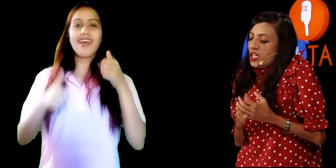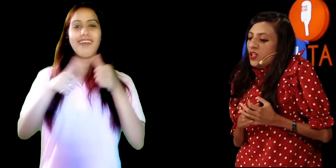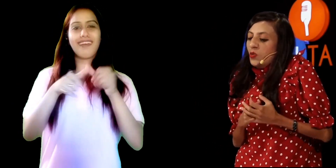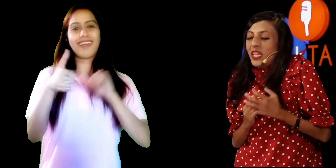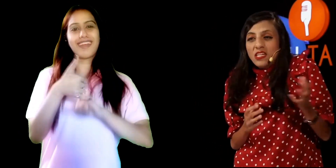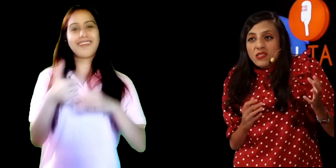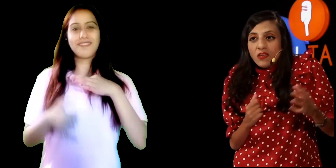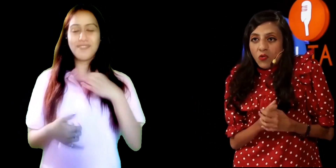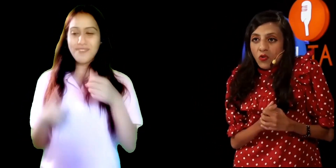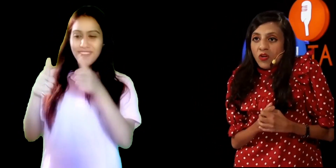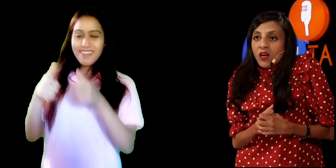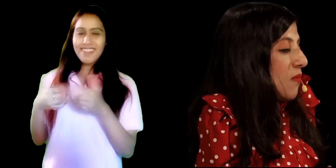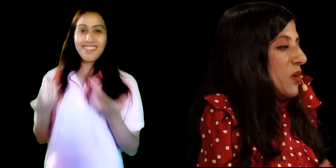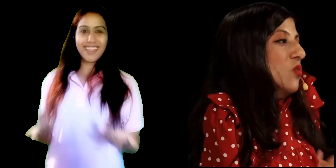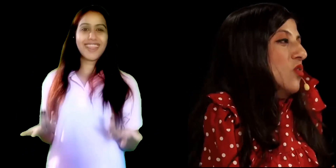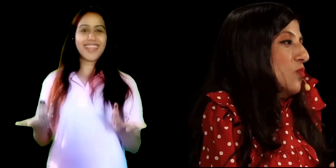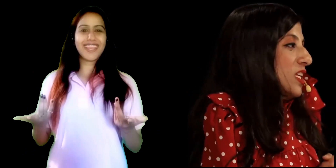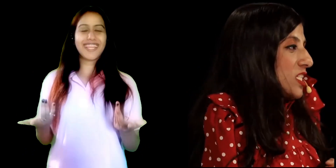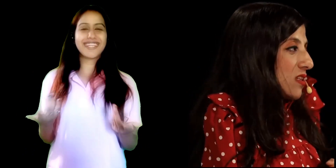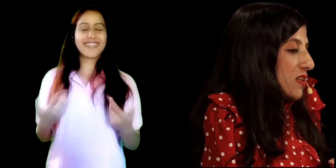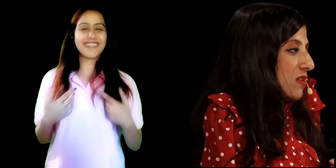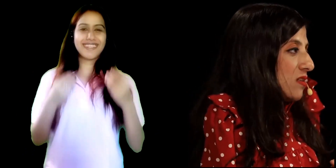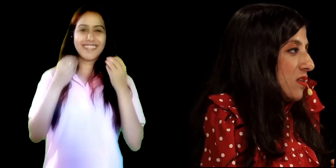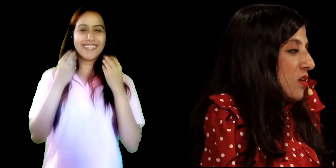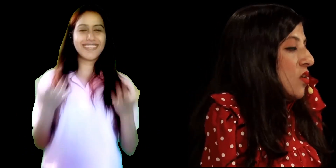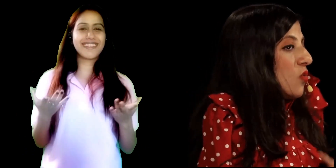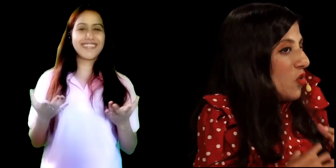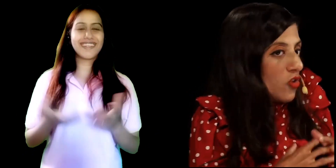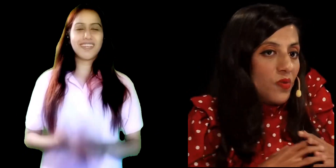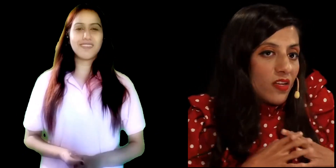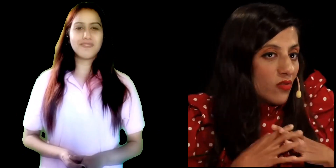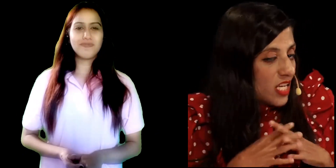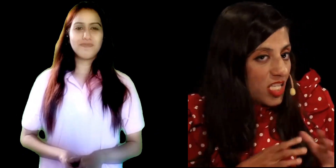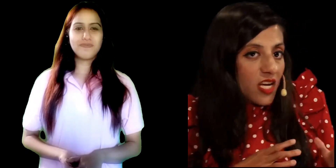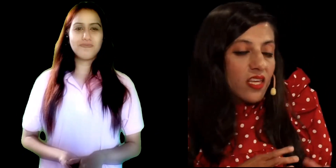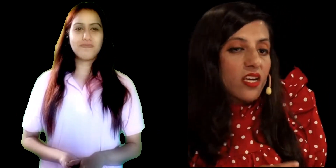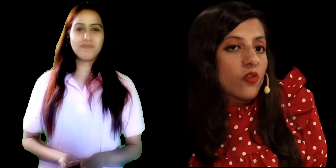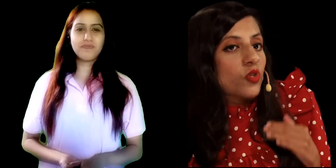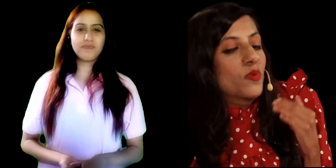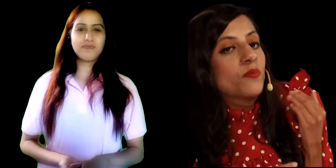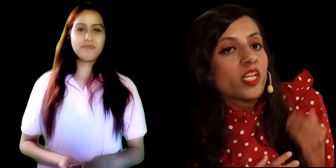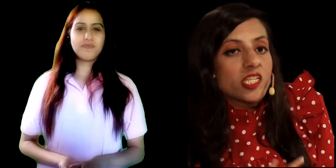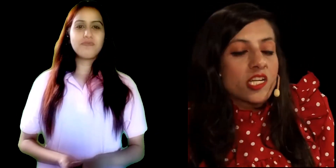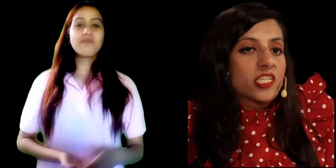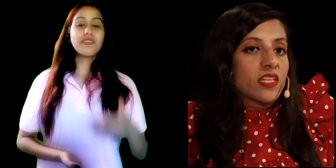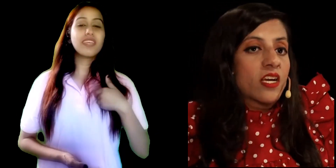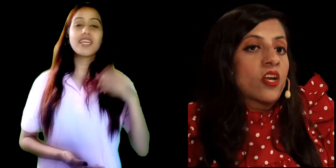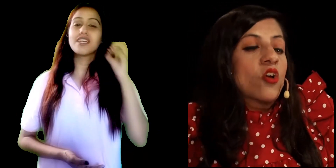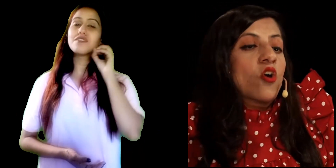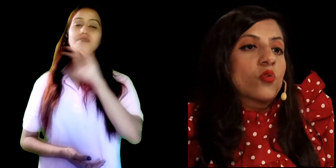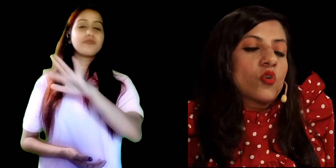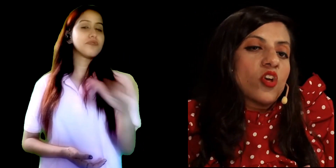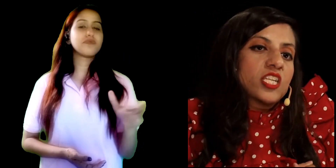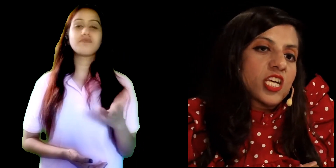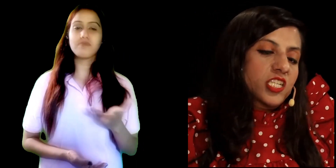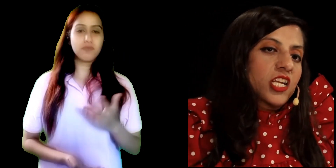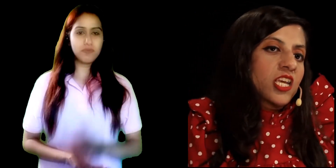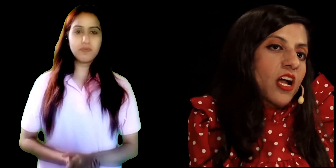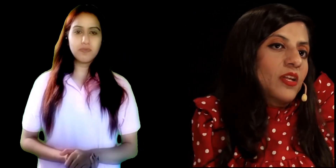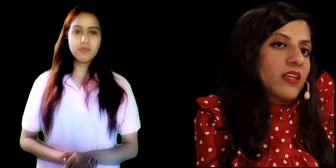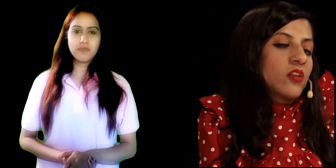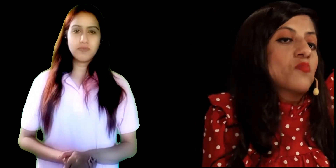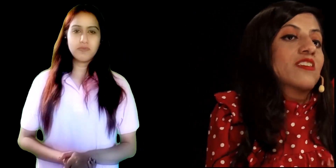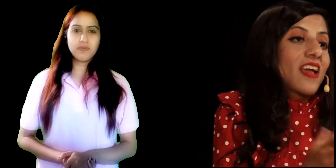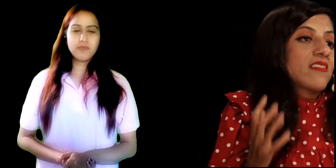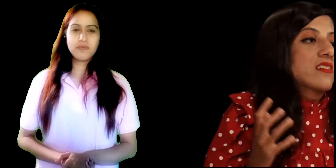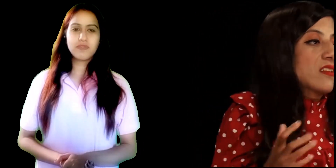दुनिया कहेगी कि तुम नहीं कर सकते हो, बट कोई और तुम्हें नहीं जानता है, कोई और तुम्हें नहीं जानता है, कोई तुम्हारी पोटेंशियल नहीं जानता है, और कोई और ये जज करने